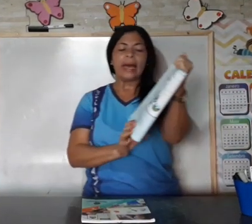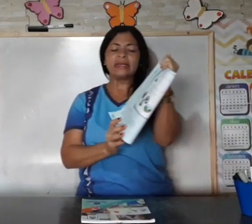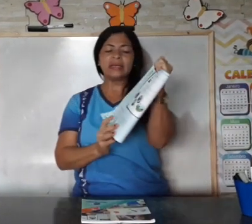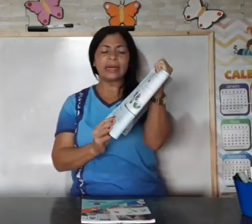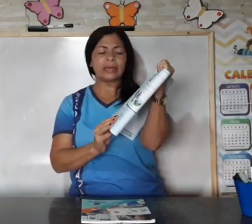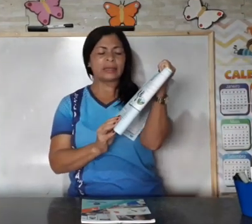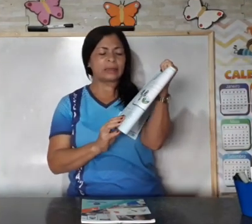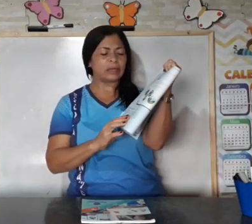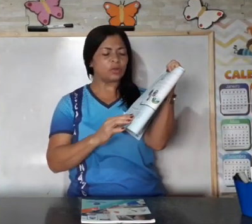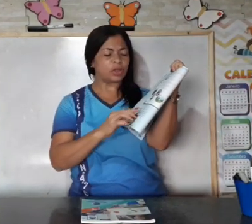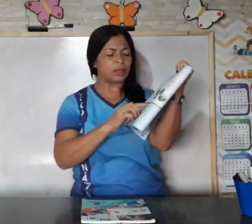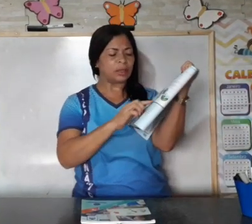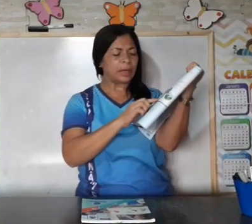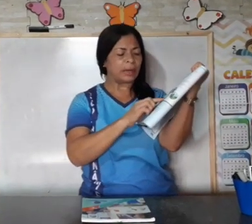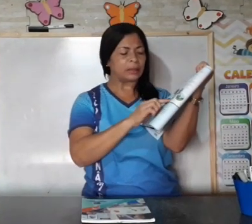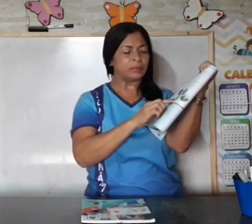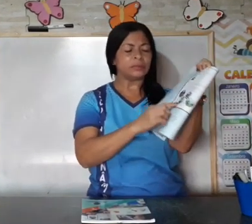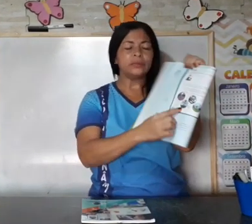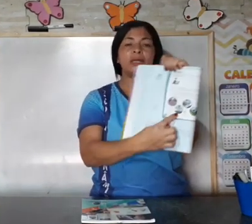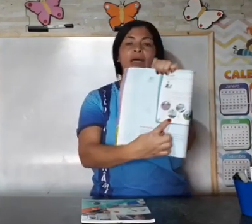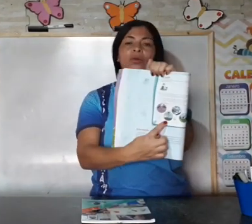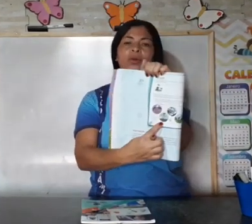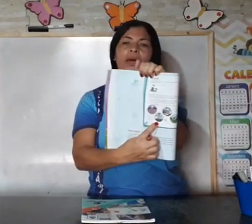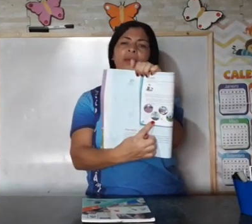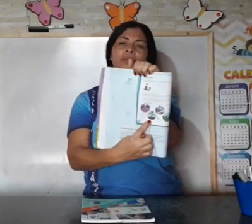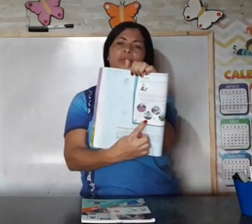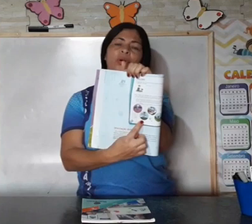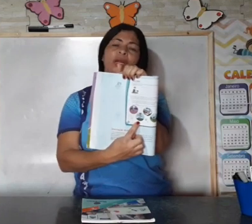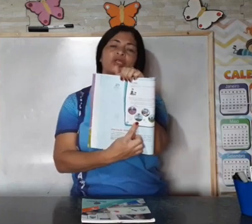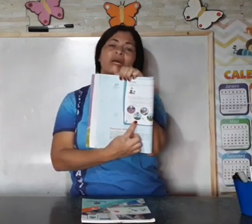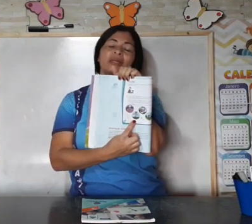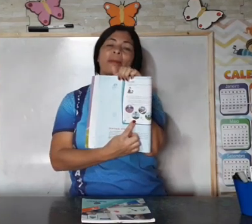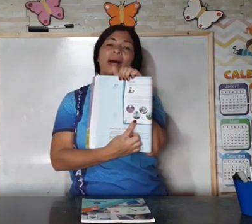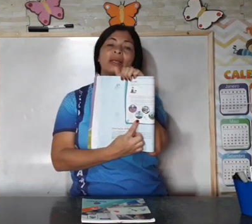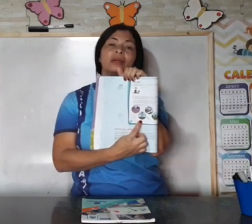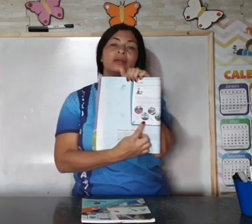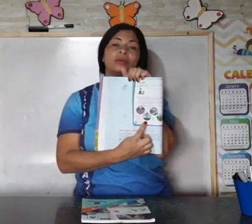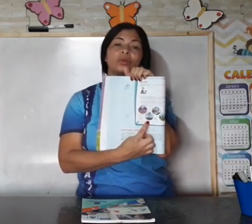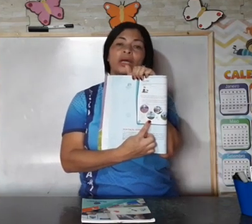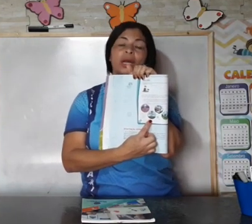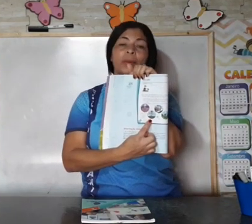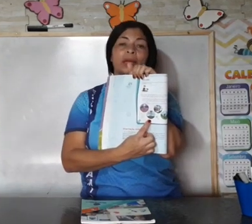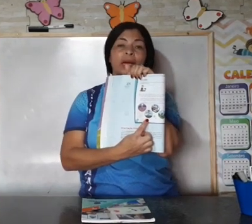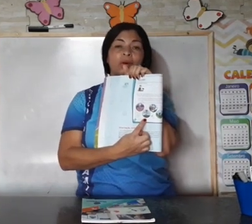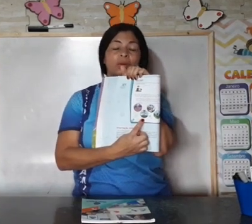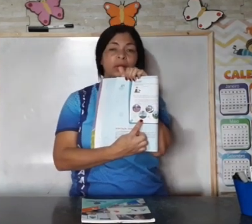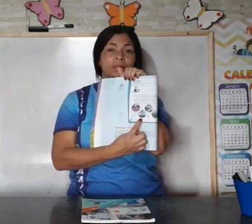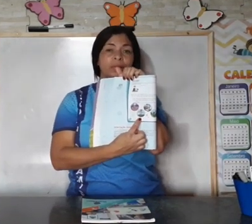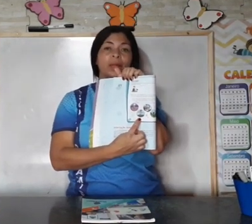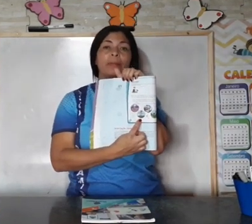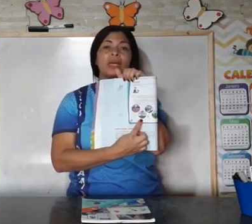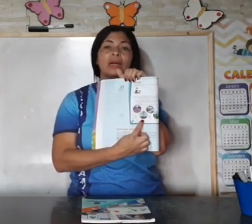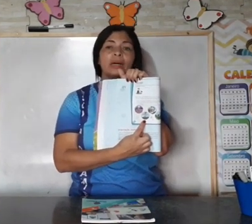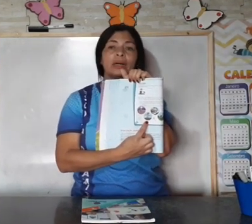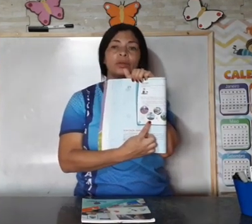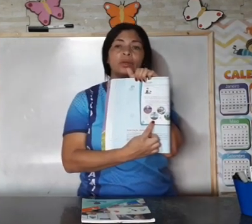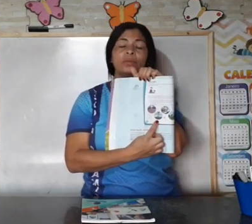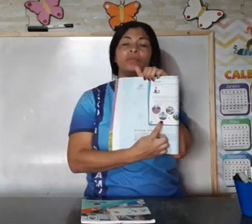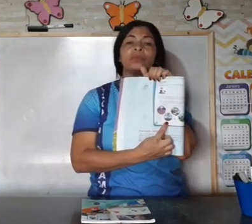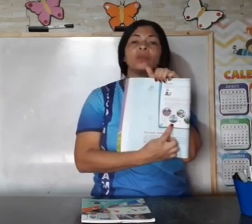Essa daqui está tendo dignidade? Não, não é? Porque ela está trabalhando. E era para estar onde? Brincando